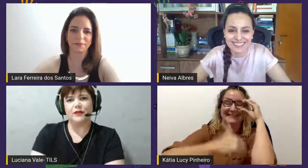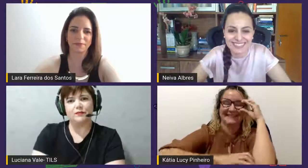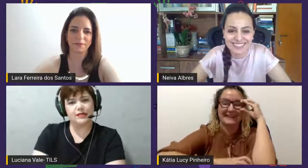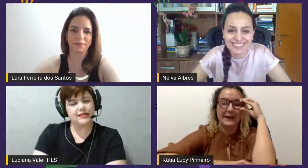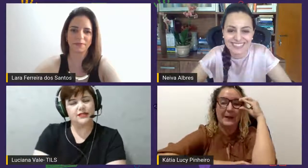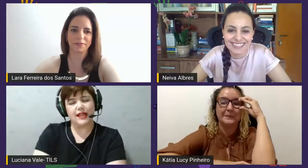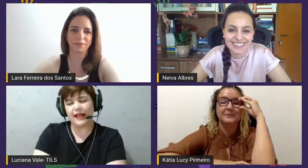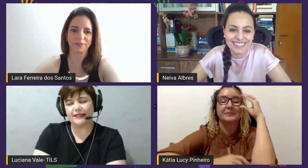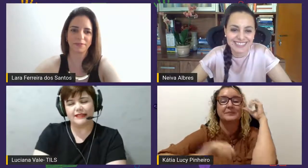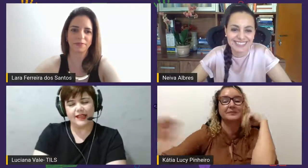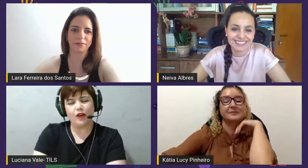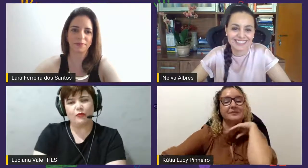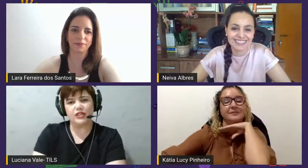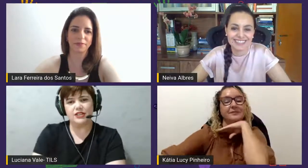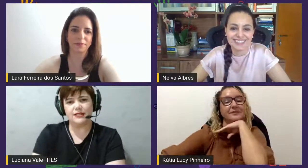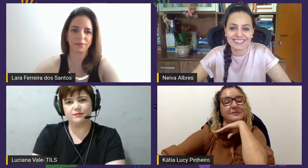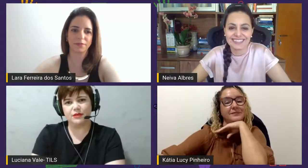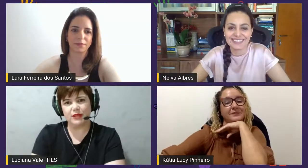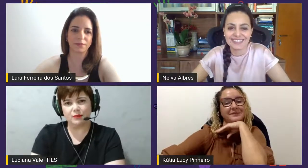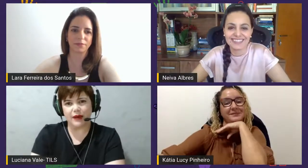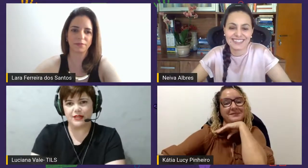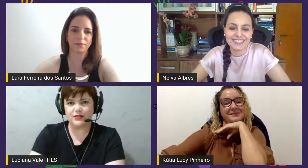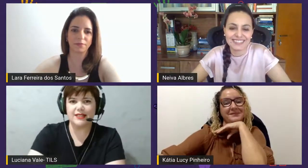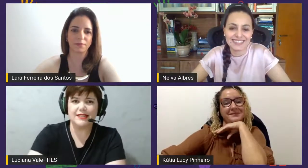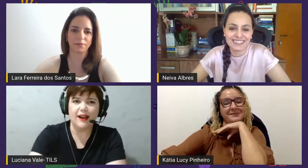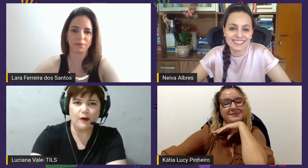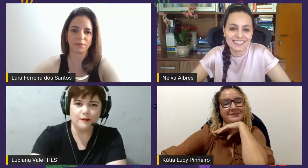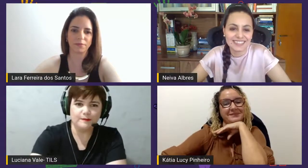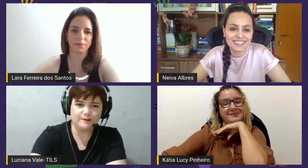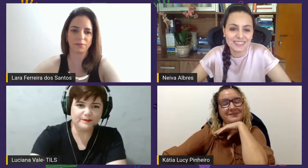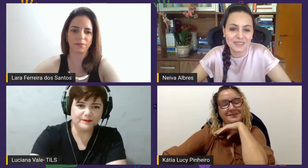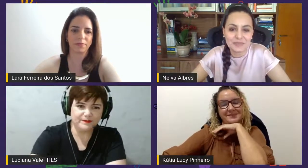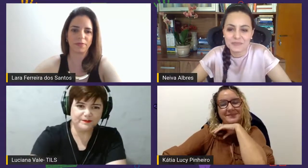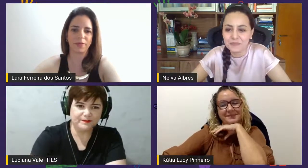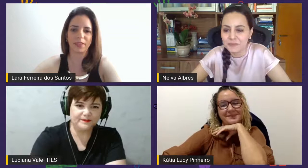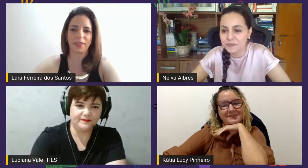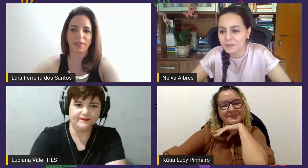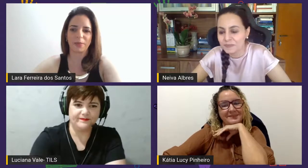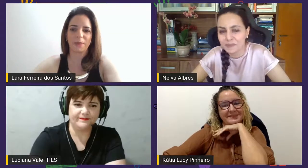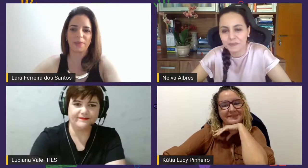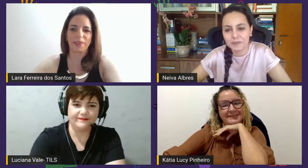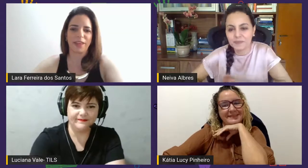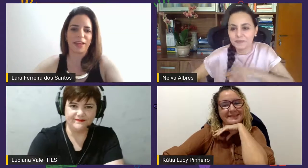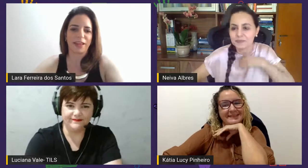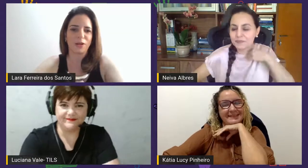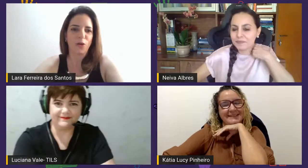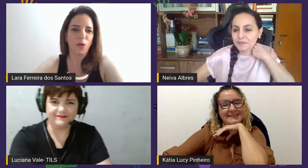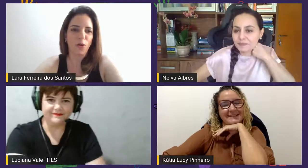passo. eu preciso dar realmente esse primeiro passo inicial.